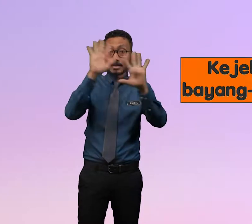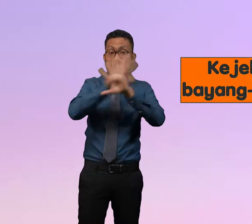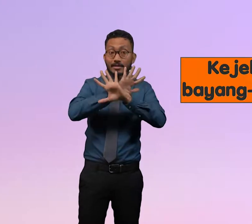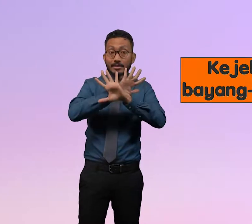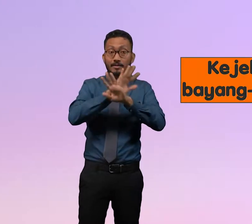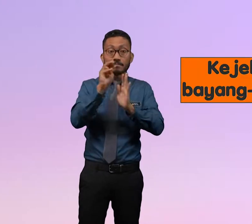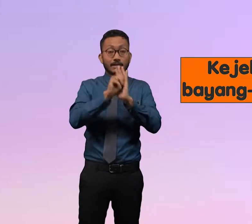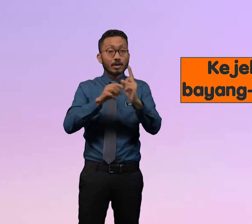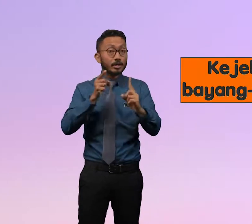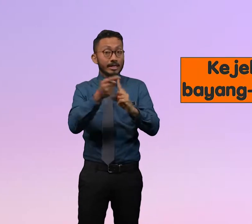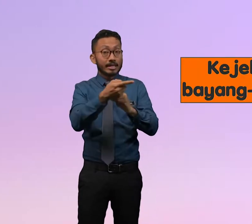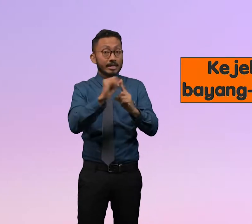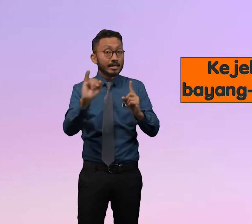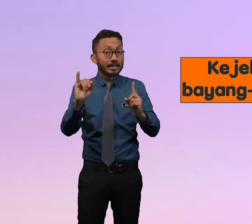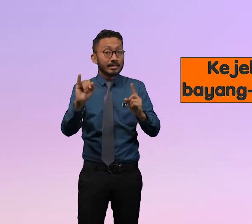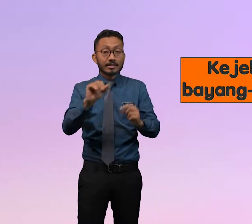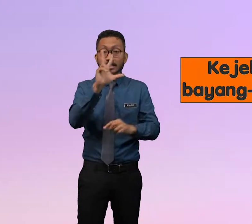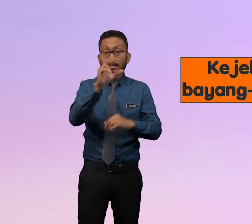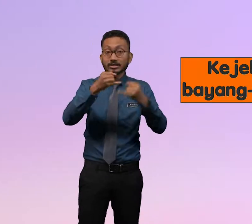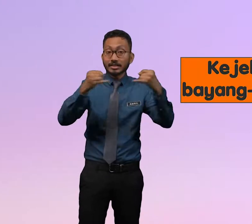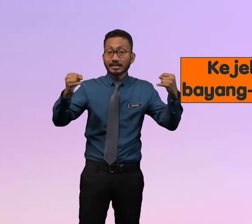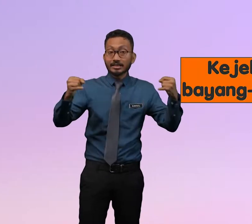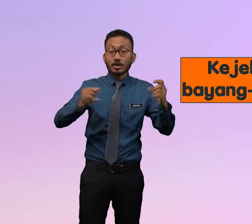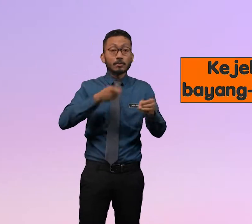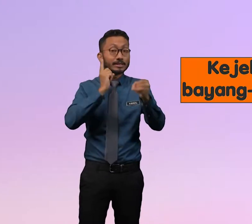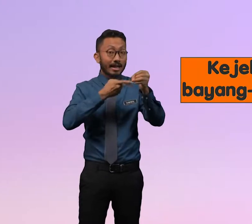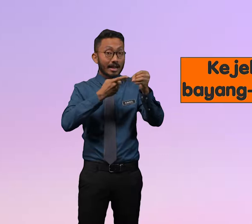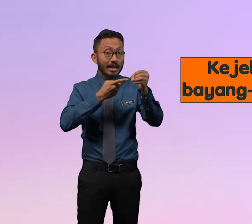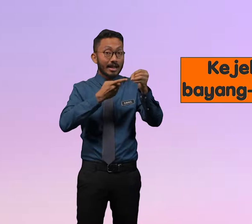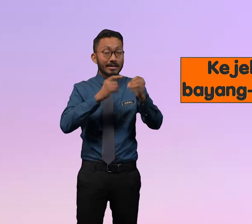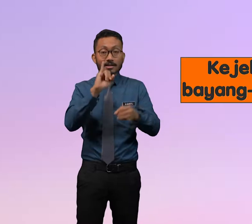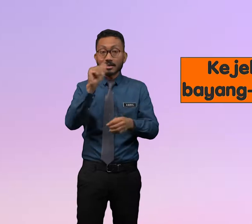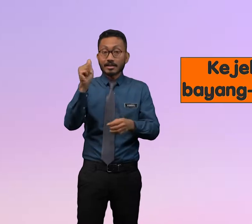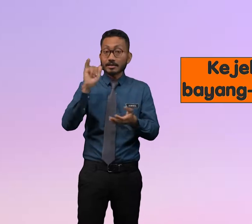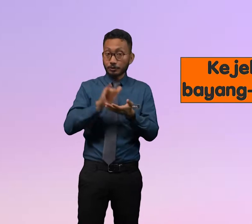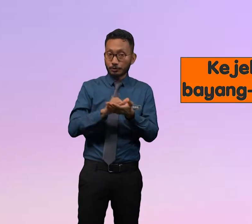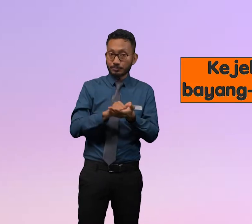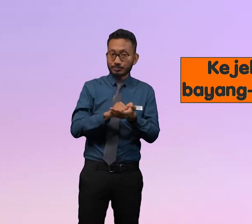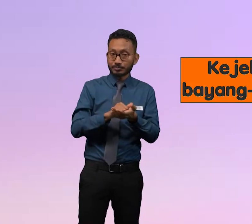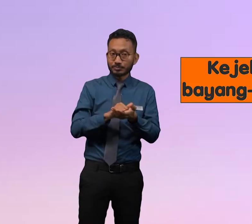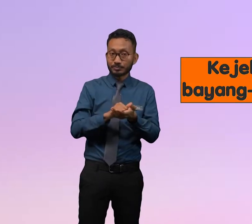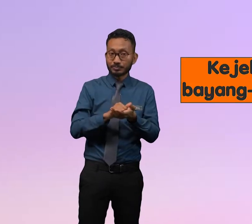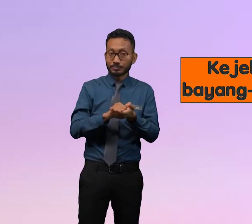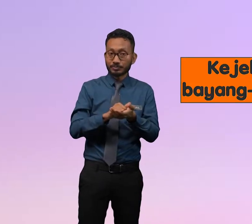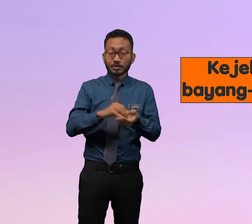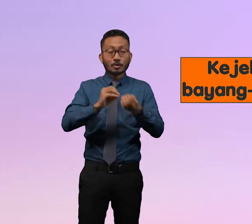bayar-bayar melalui tiga jenis objek iaitu nombor